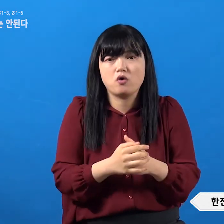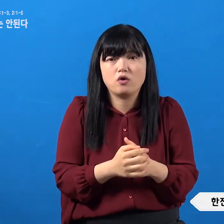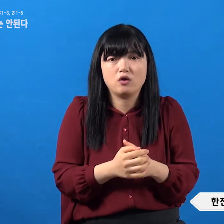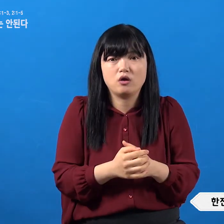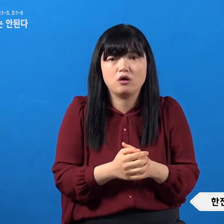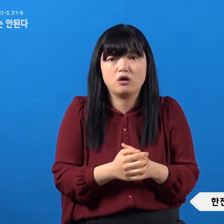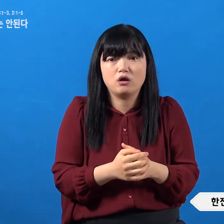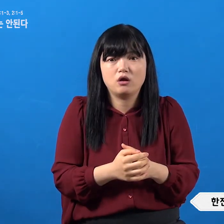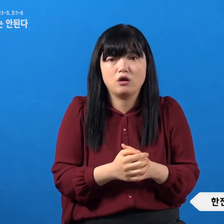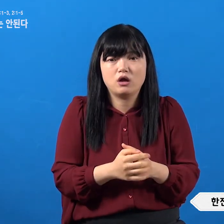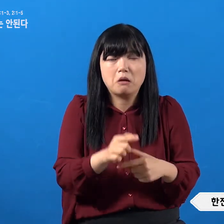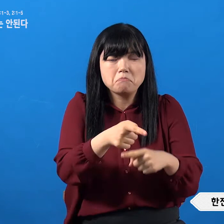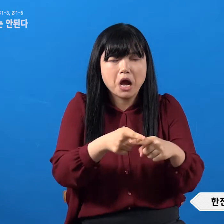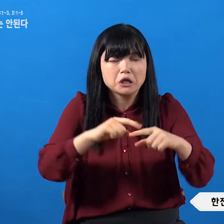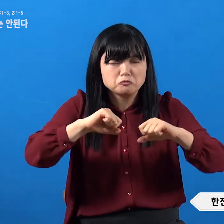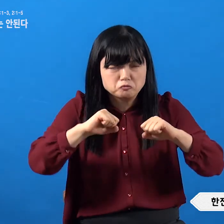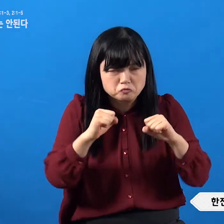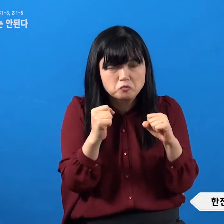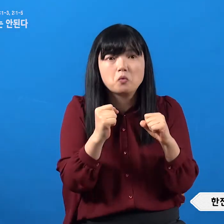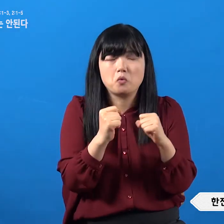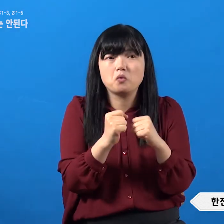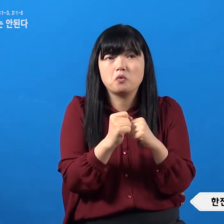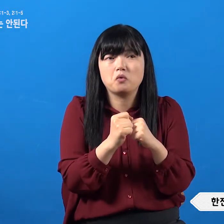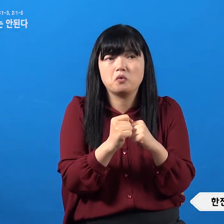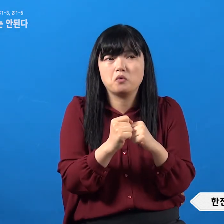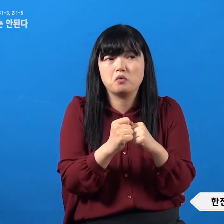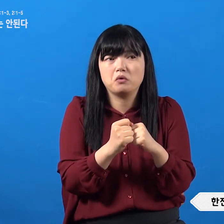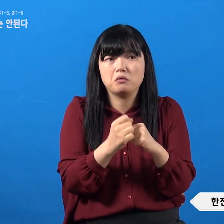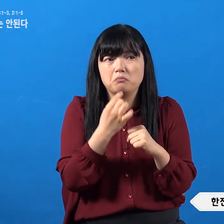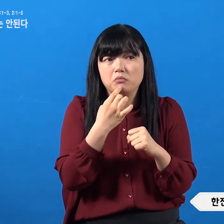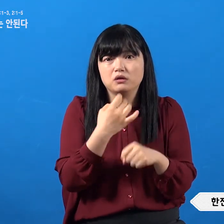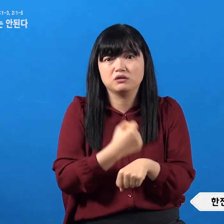그래서 절반의 순종에 머물고 말았습니다.